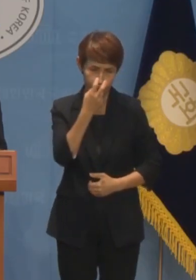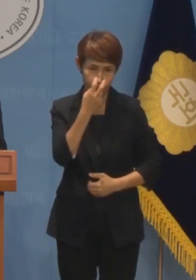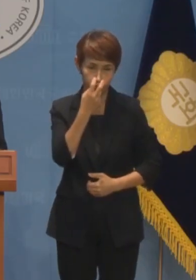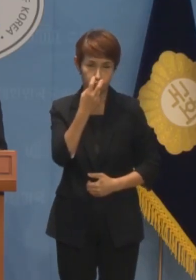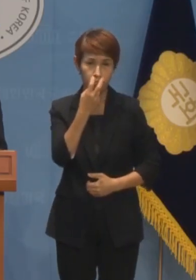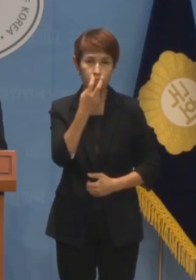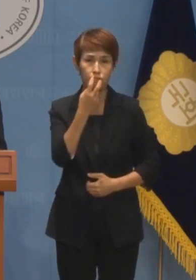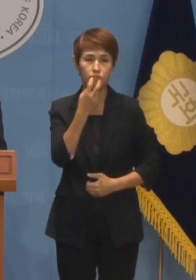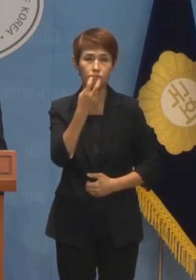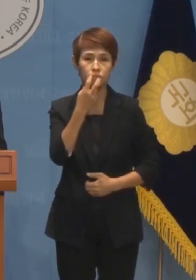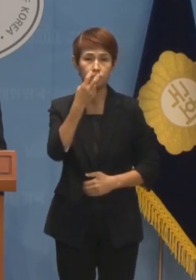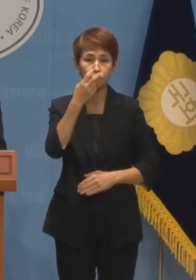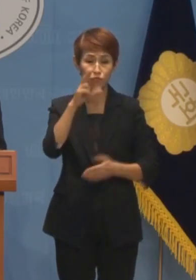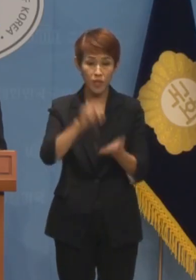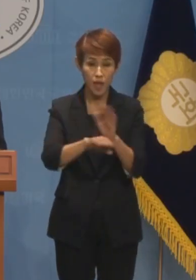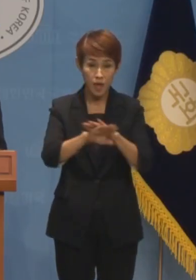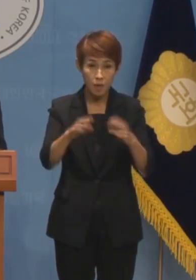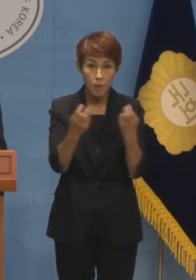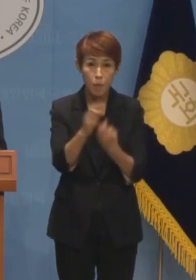해법은 특검입니다.